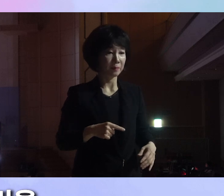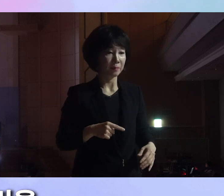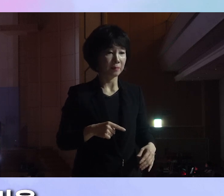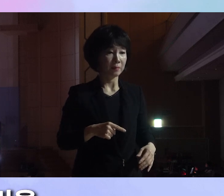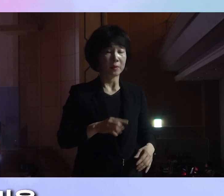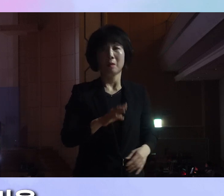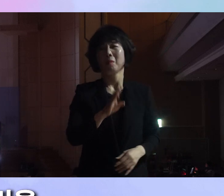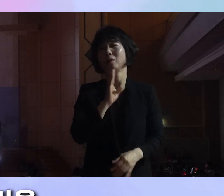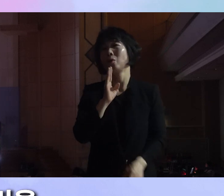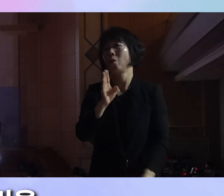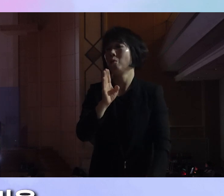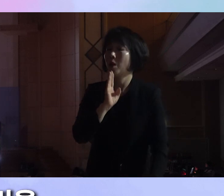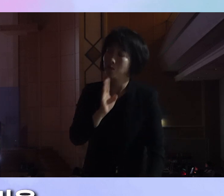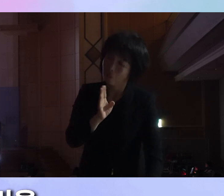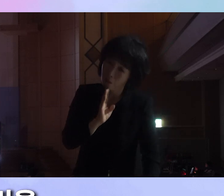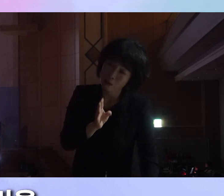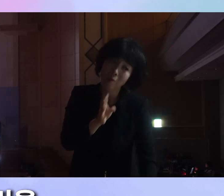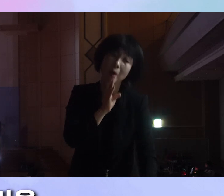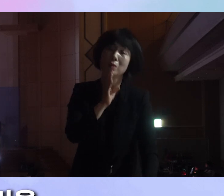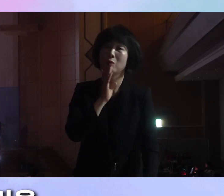그래,